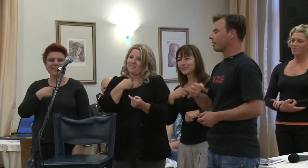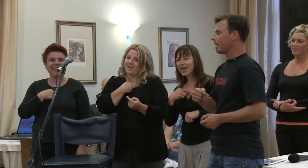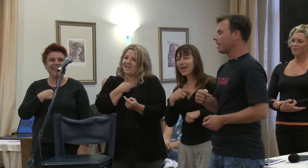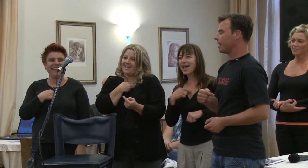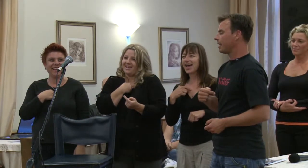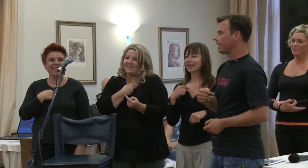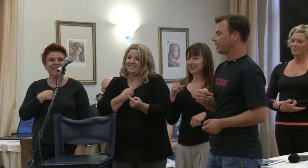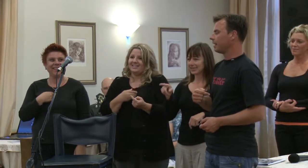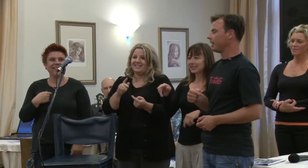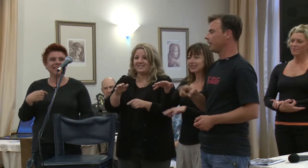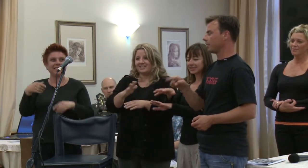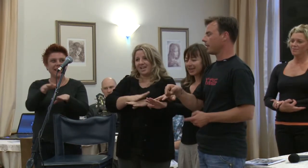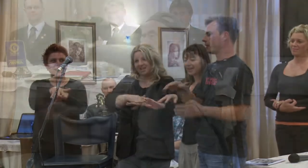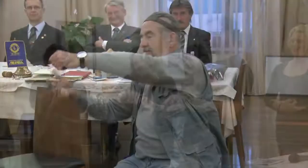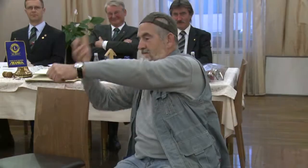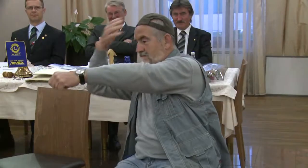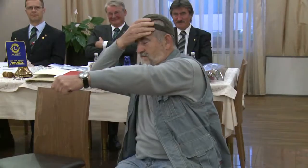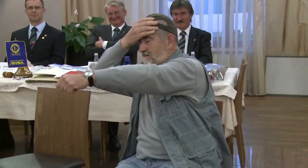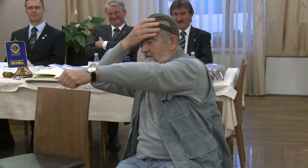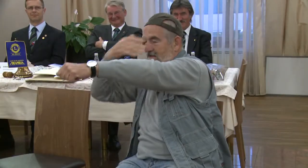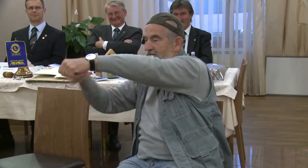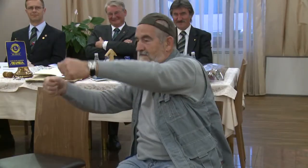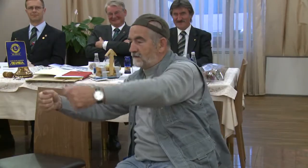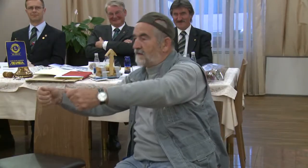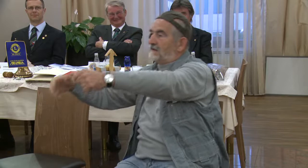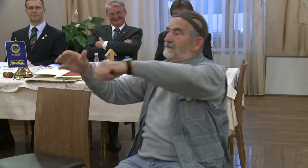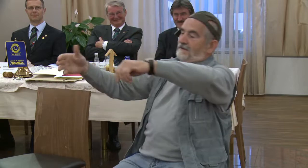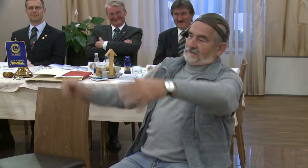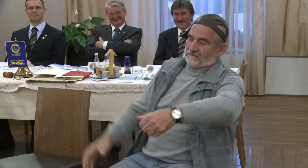in meni se ni.